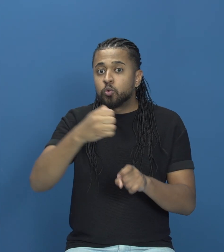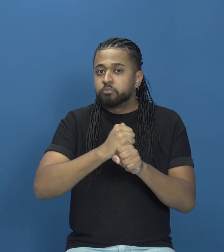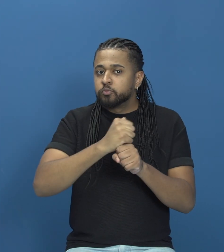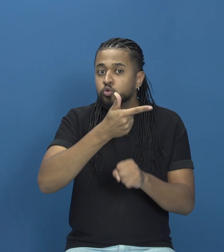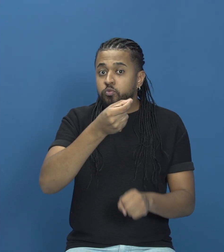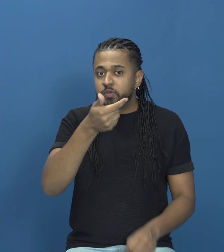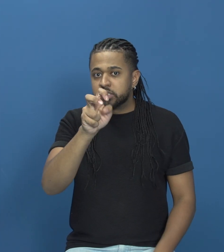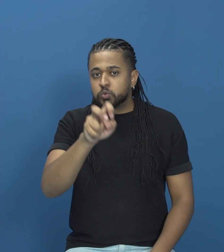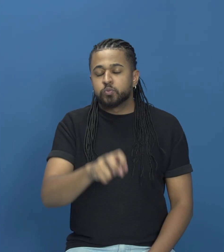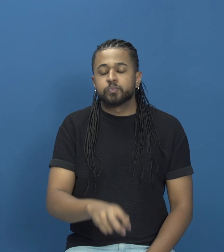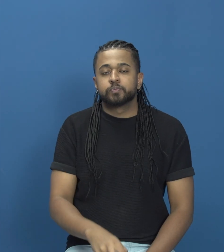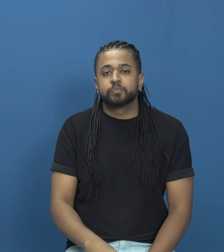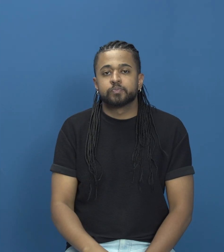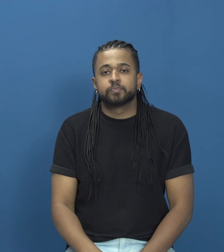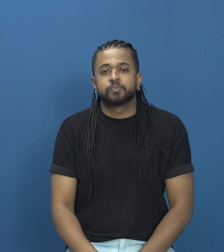2025.